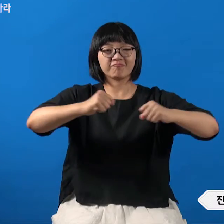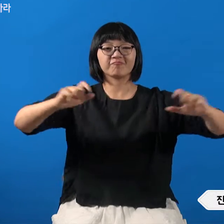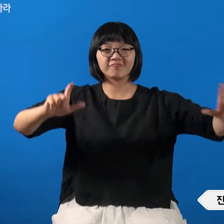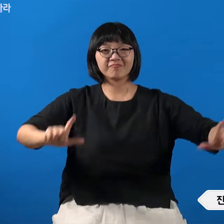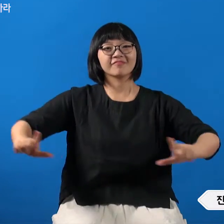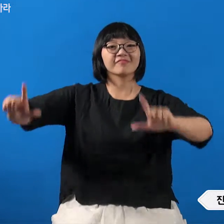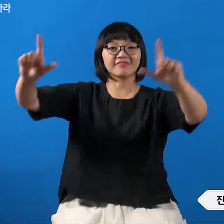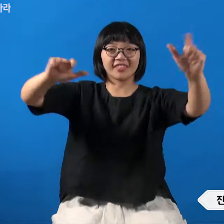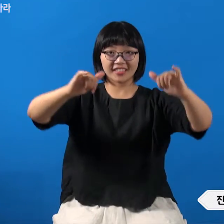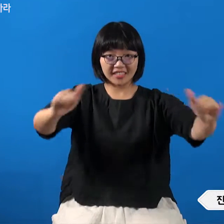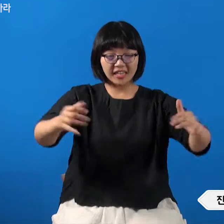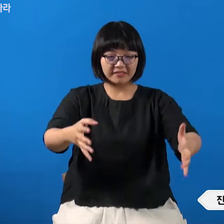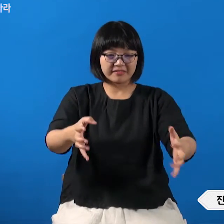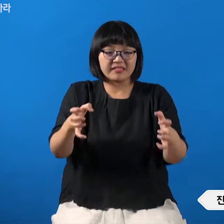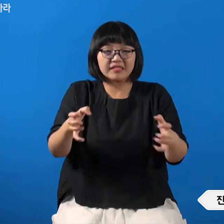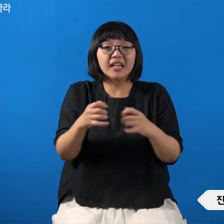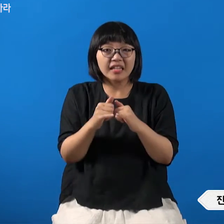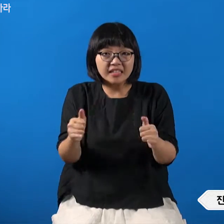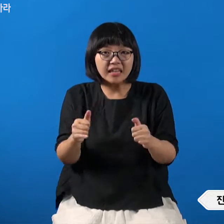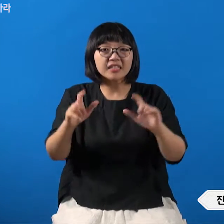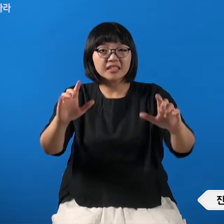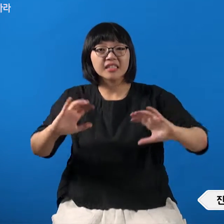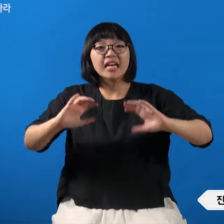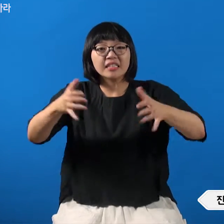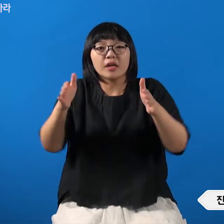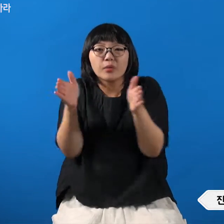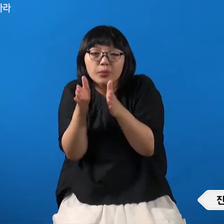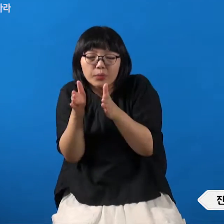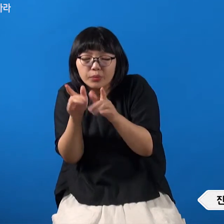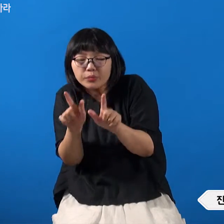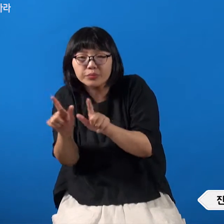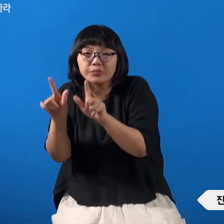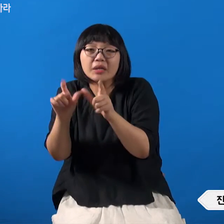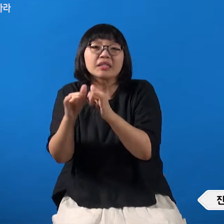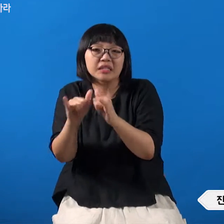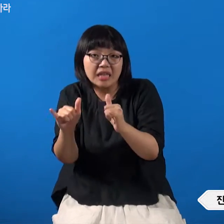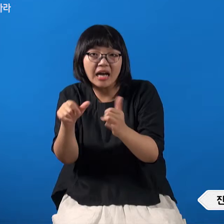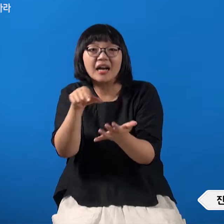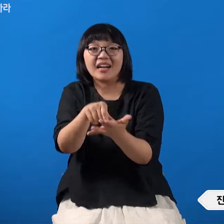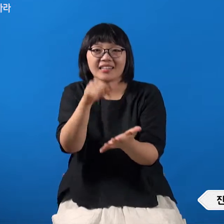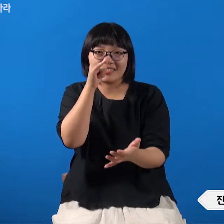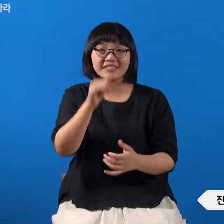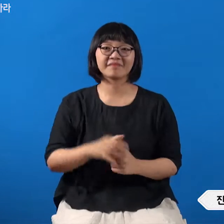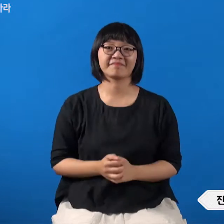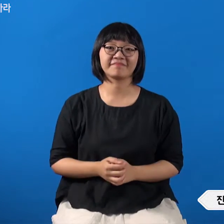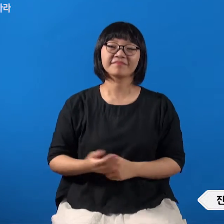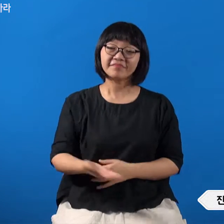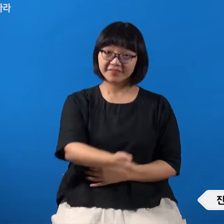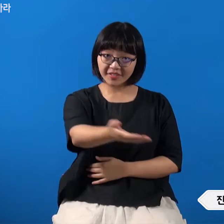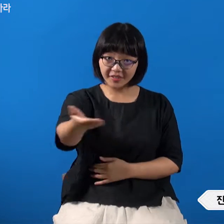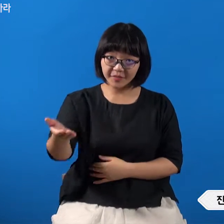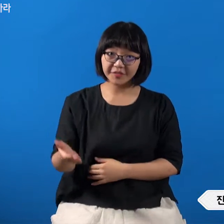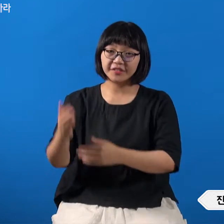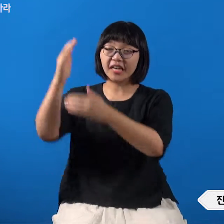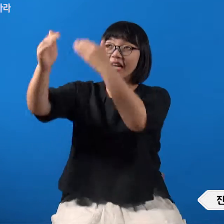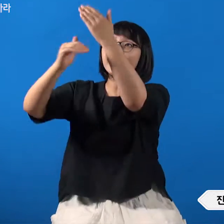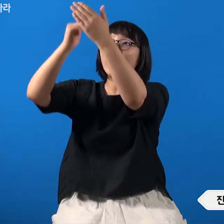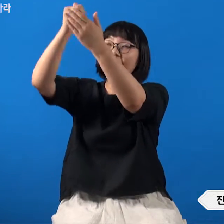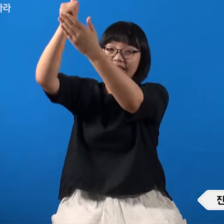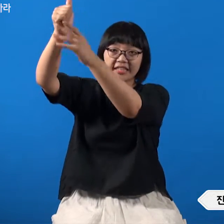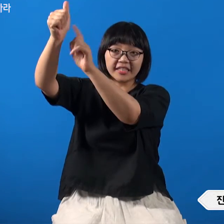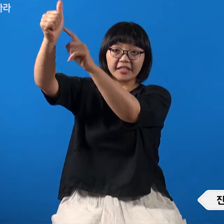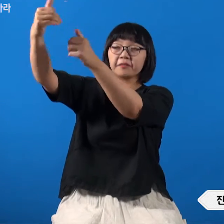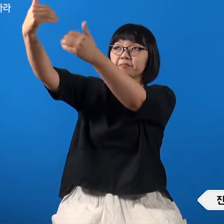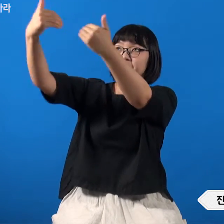세상을 좁게 하는 삶이라고 이야기합니다. 사랑하는 여러분, 하나님은 우리를 향해서 베푸는